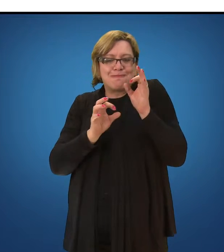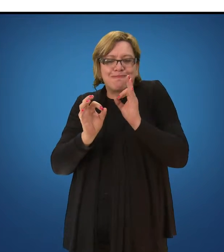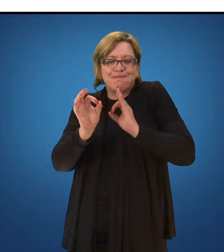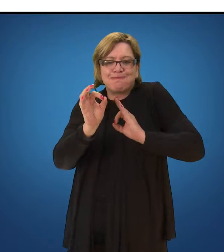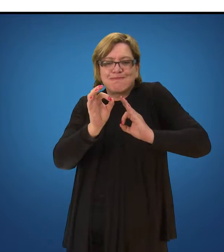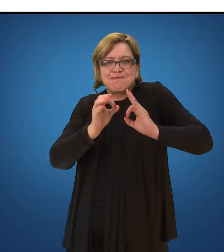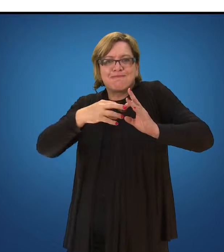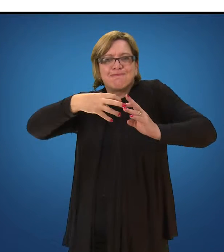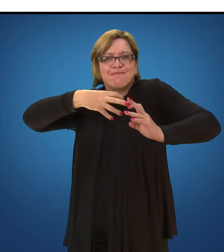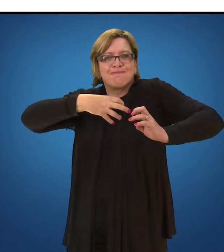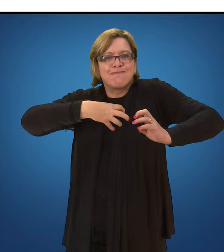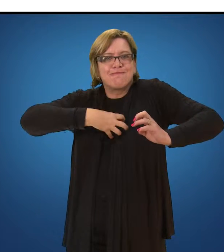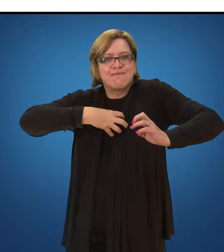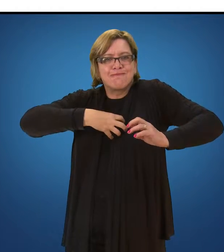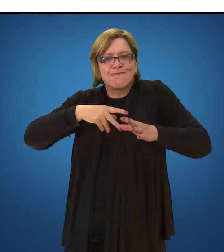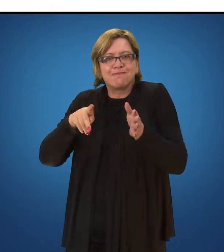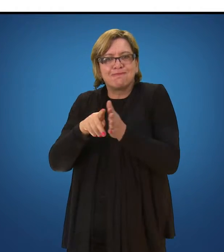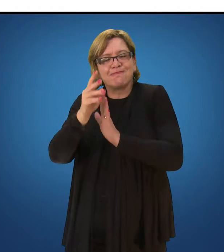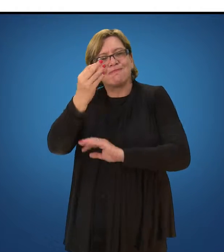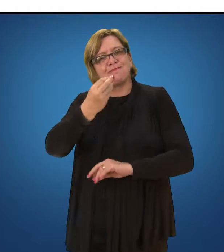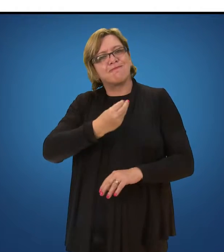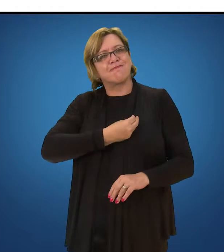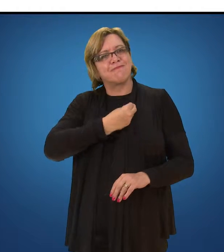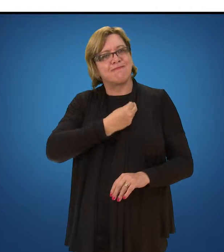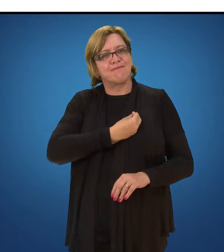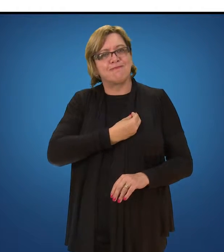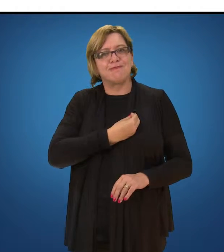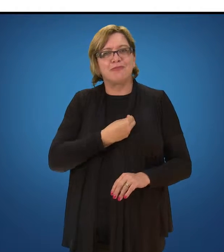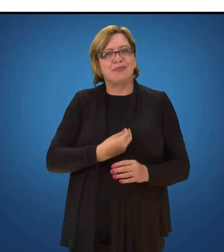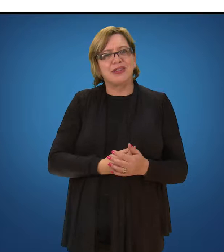sentido à nossa existência. Bem,